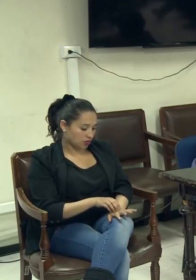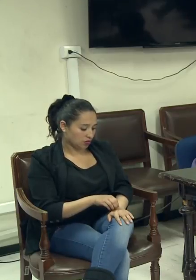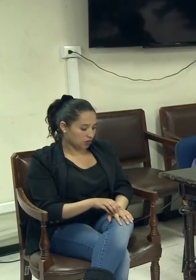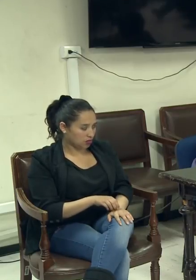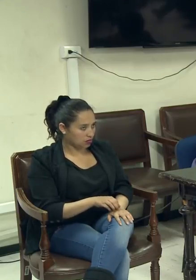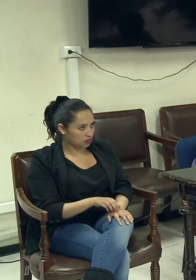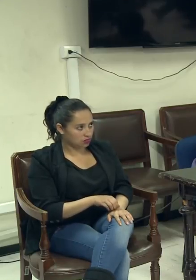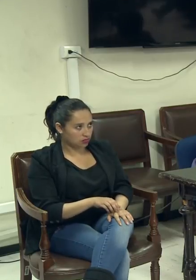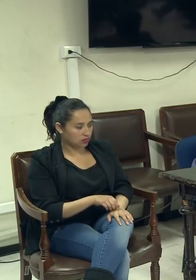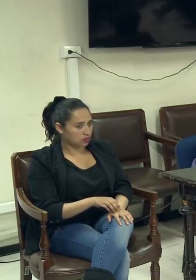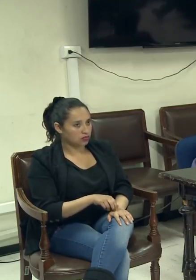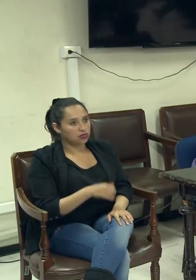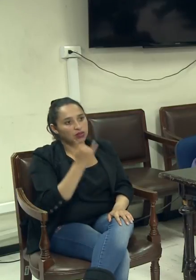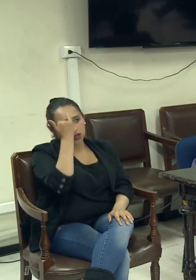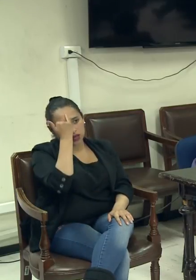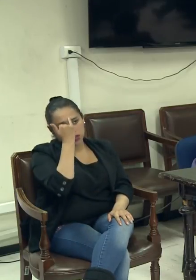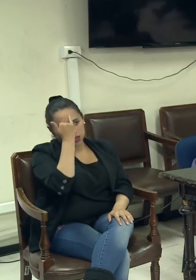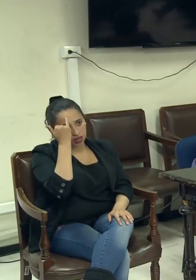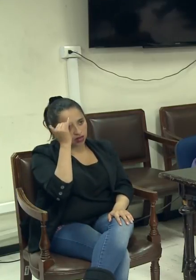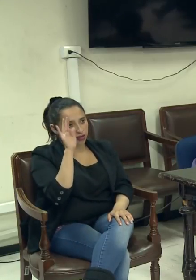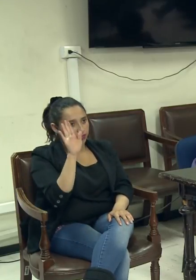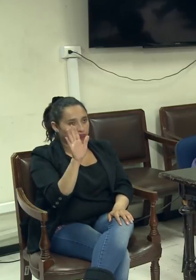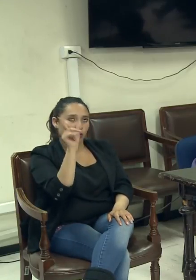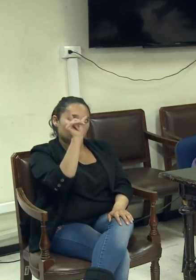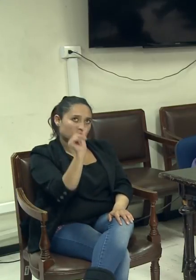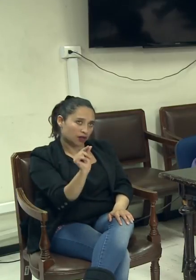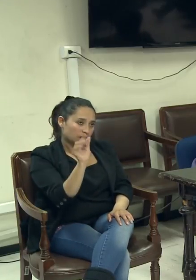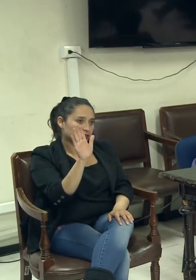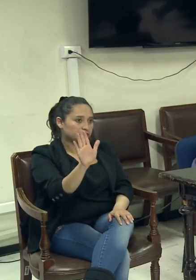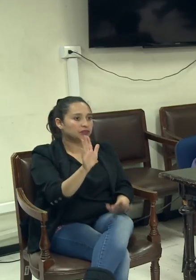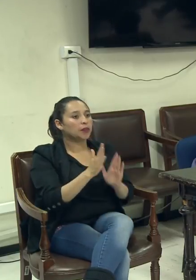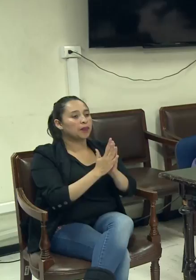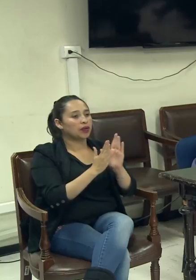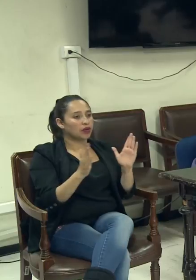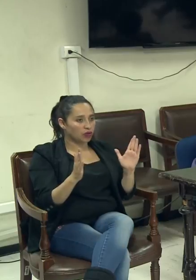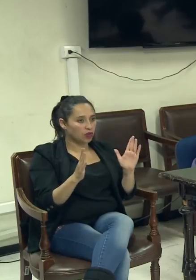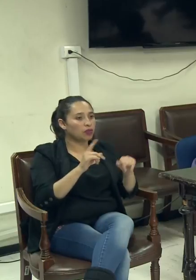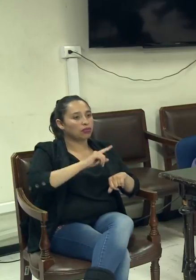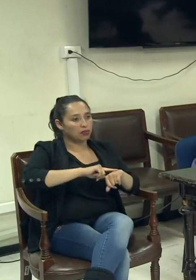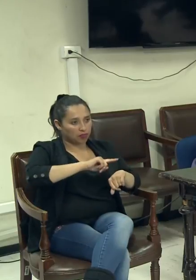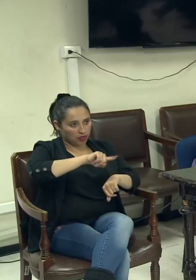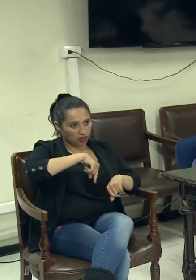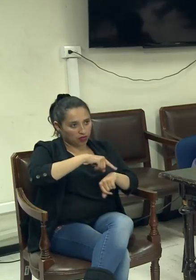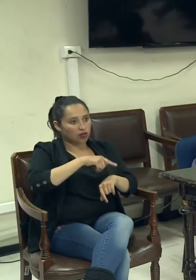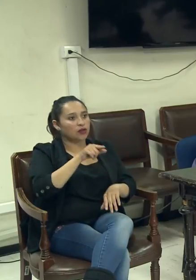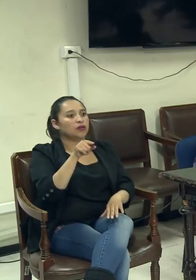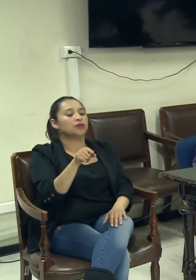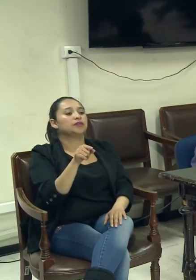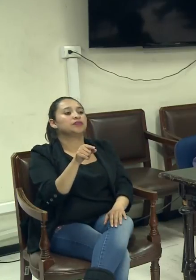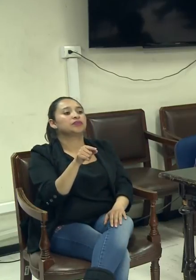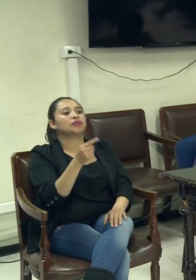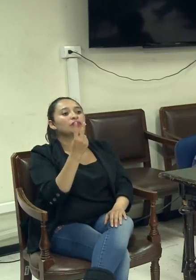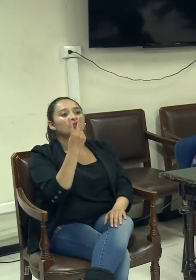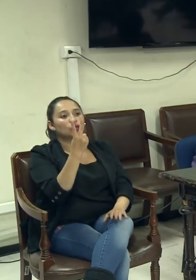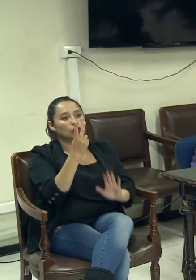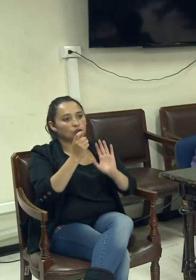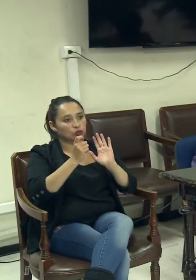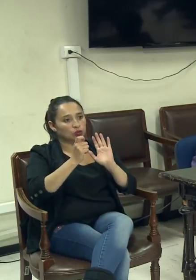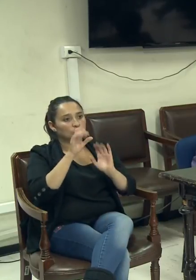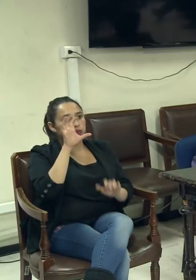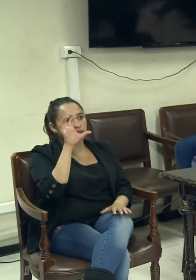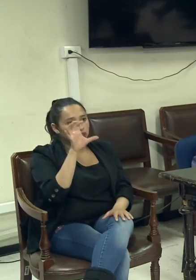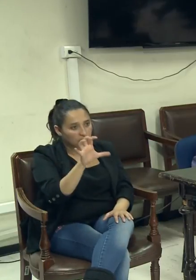En Italia, por un periodo muy largo, junto con Noruega, fueron dos países donde